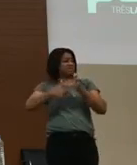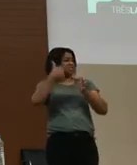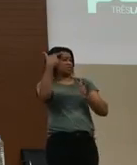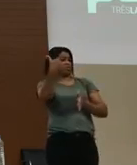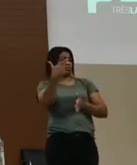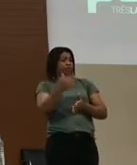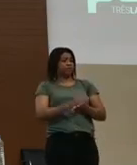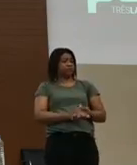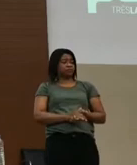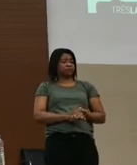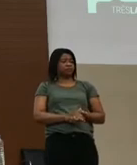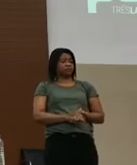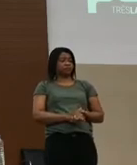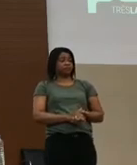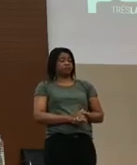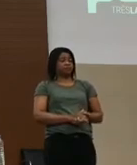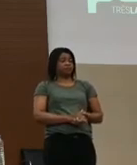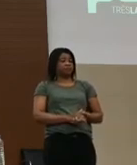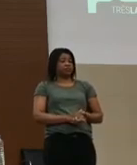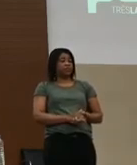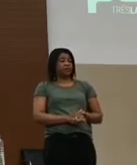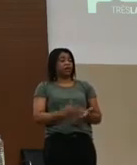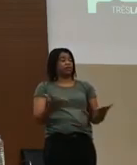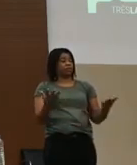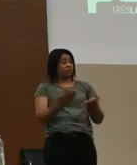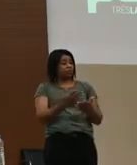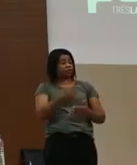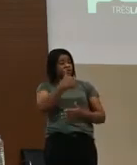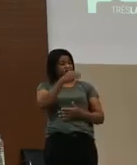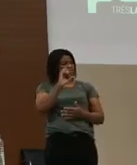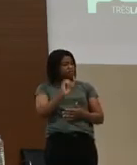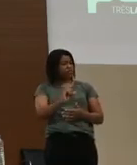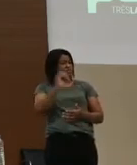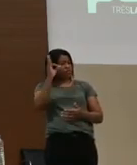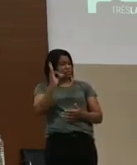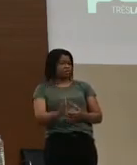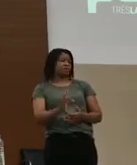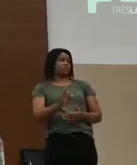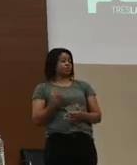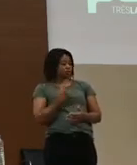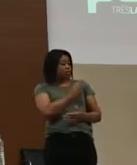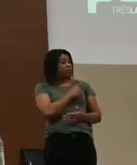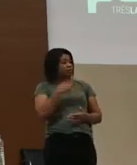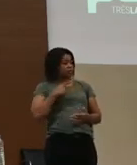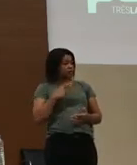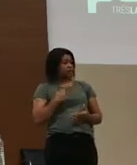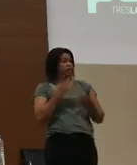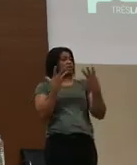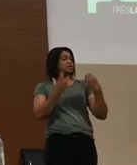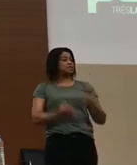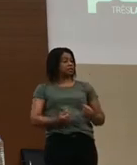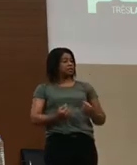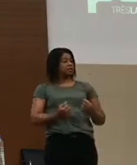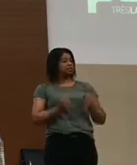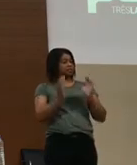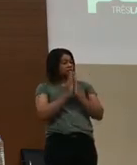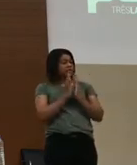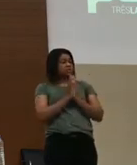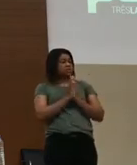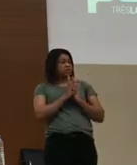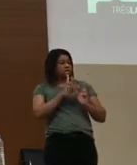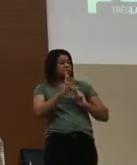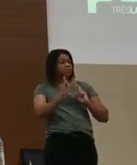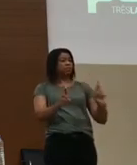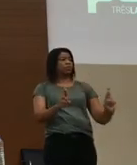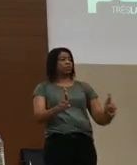Quem de nós pode dizer que temos 100% das nossas orações respondidas? Mas nós sabemos que quando nós oramos